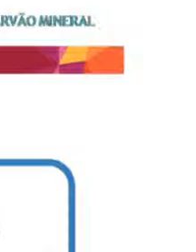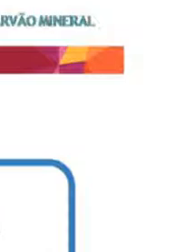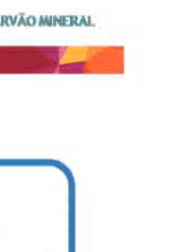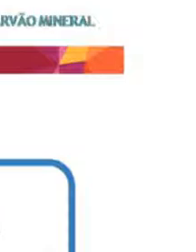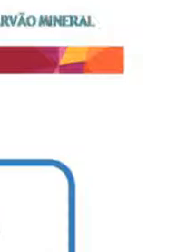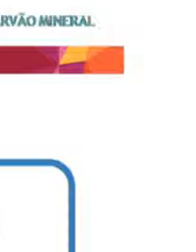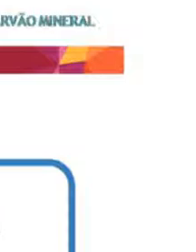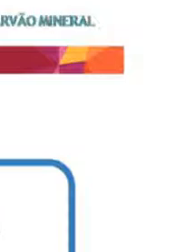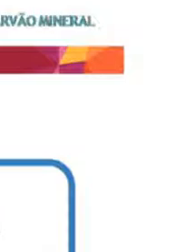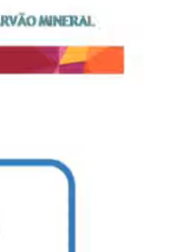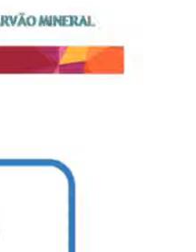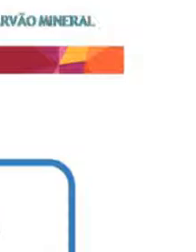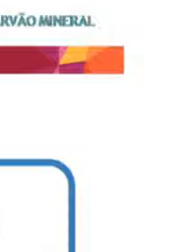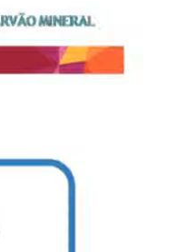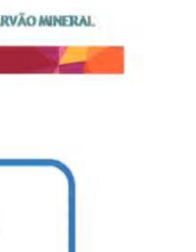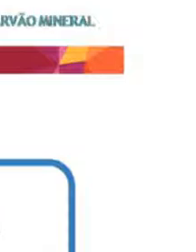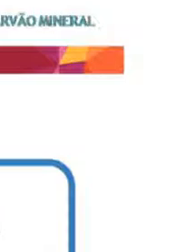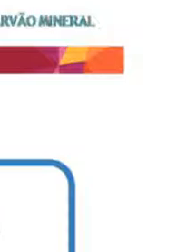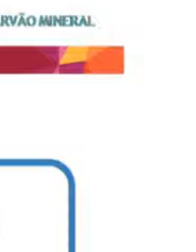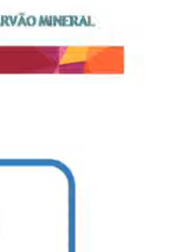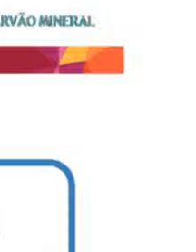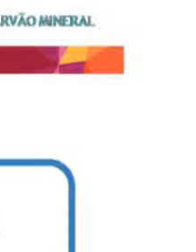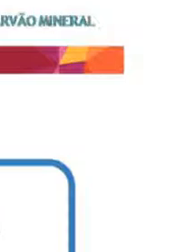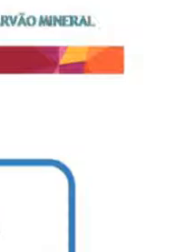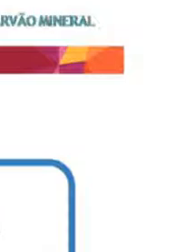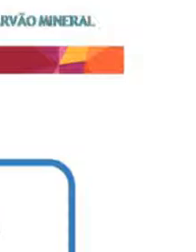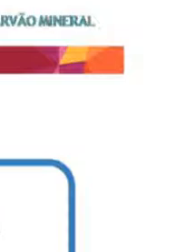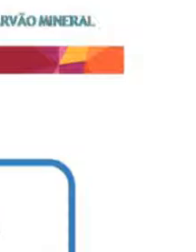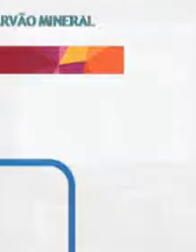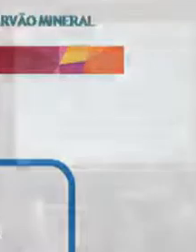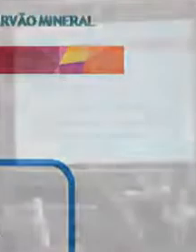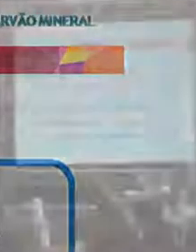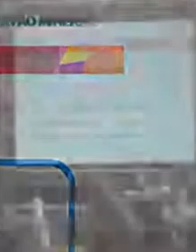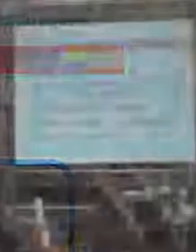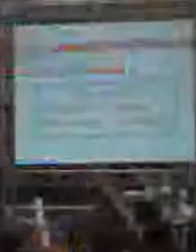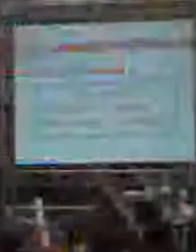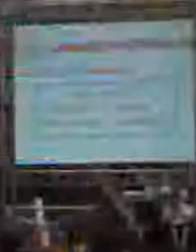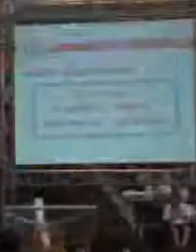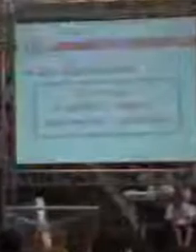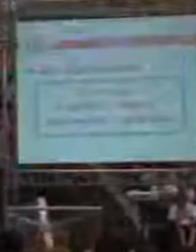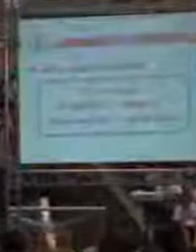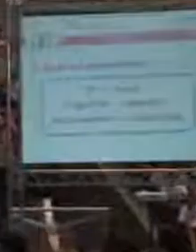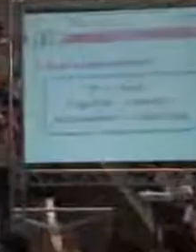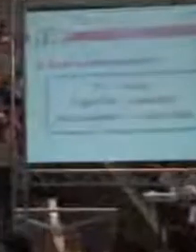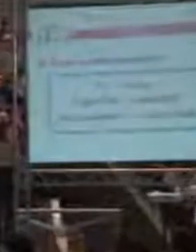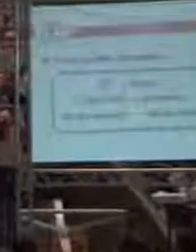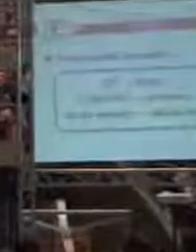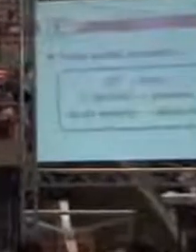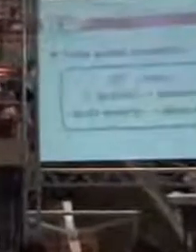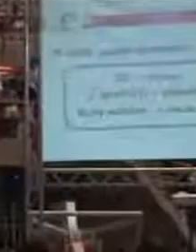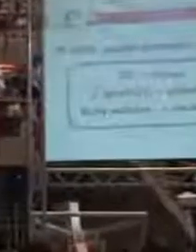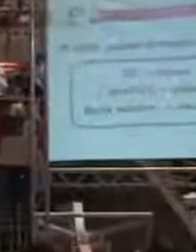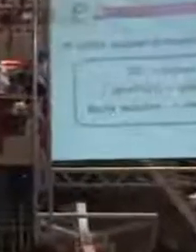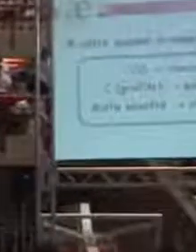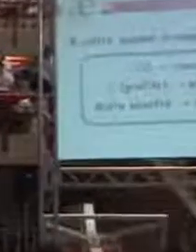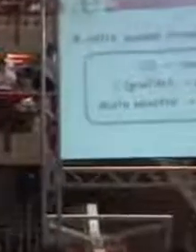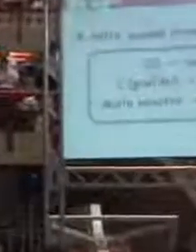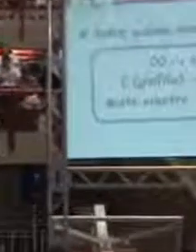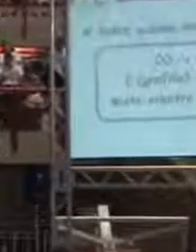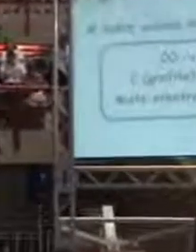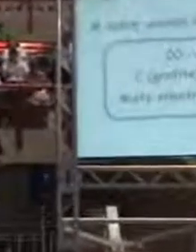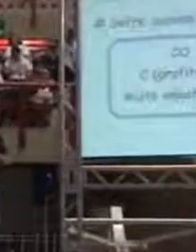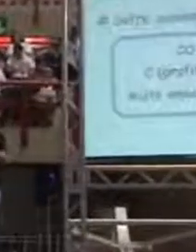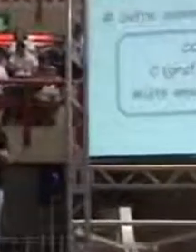carvão mineral, ele é liberado para a atmosfera como um pozinho muito fino. Qual é o problema que